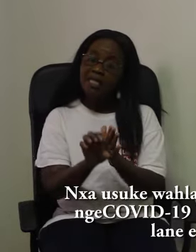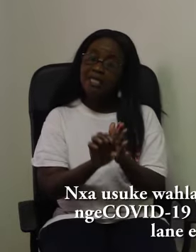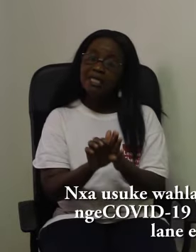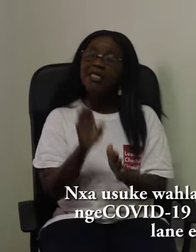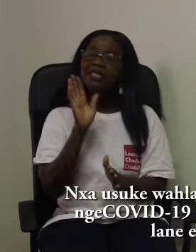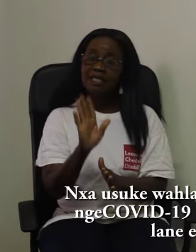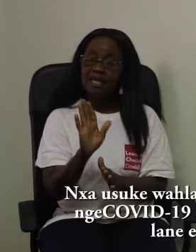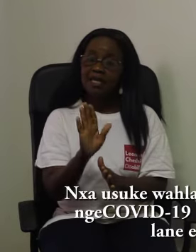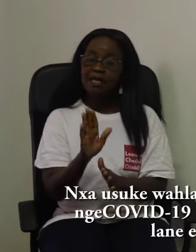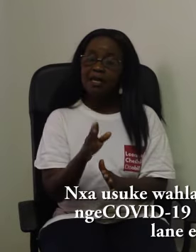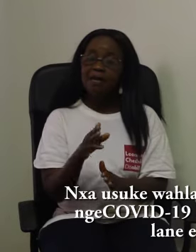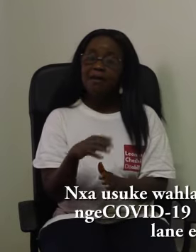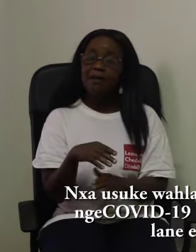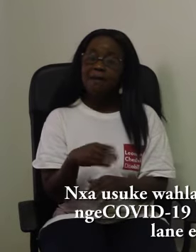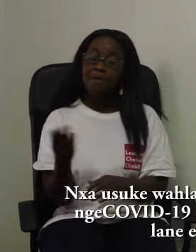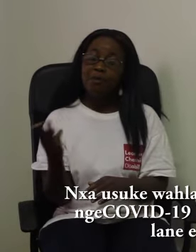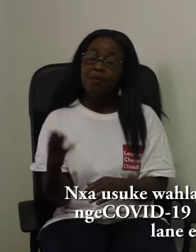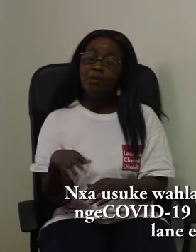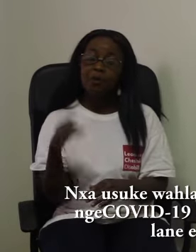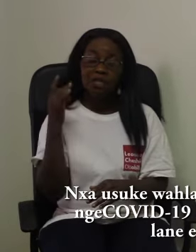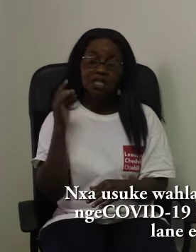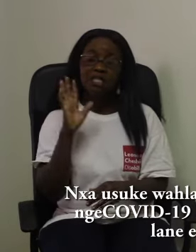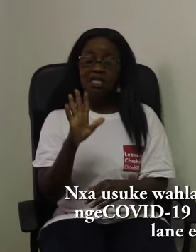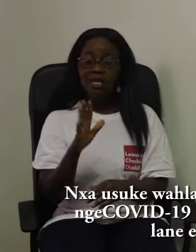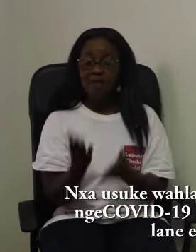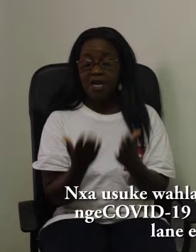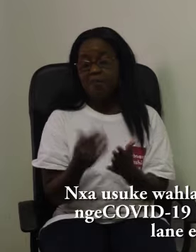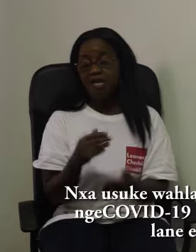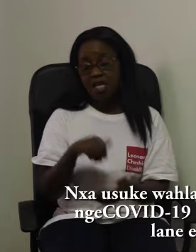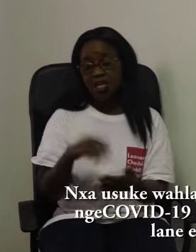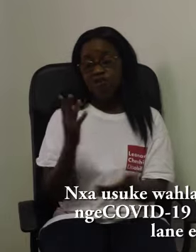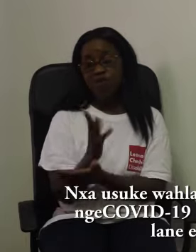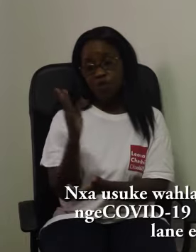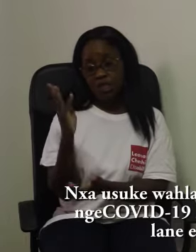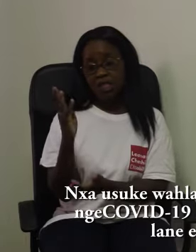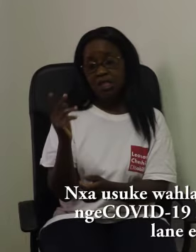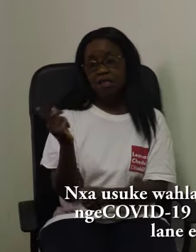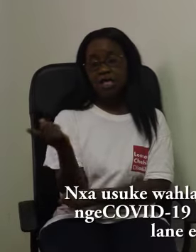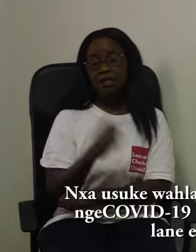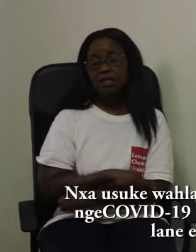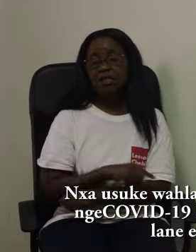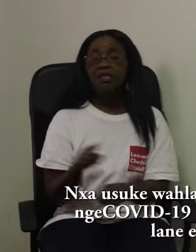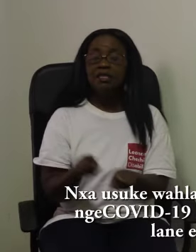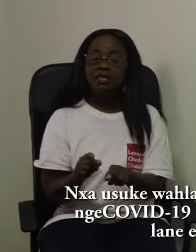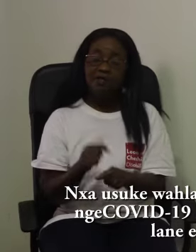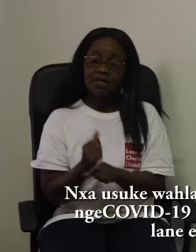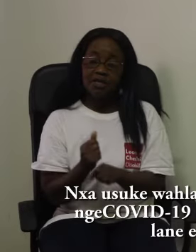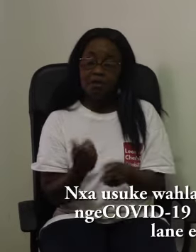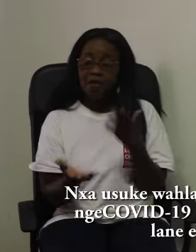usuge wa langa na domuntu okulange COVID-19, kunsugu ezi lichumilane ezi lulileo.